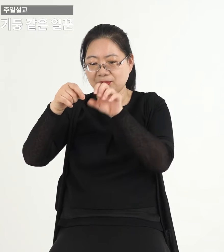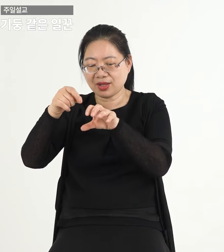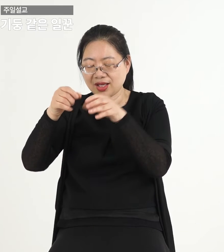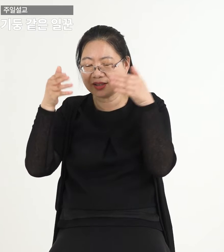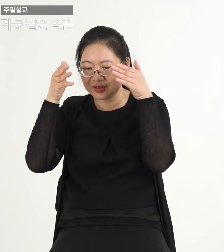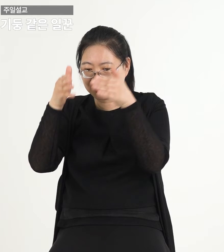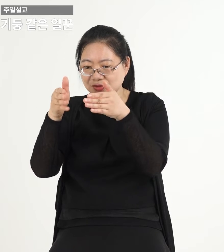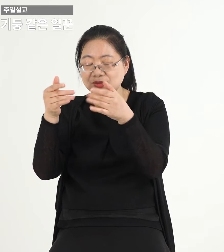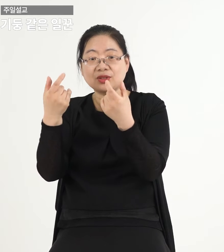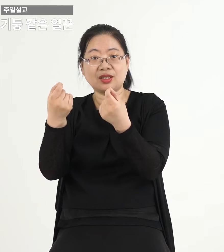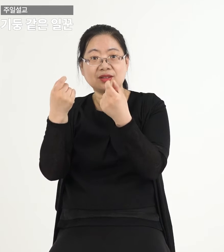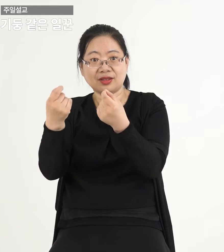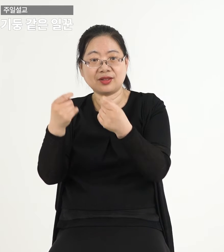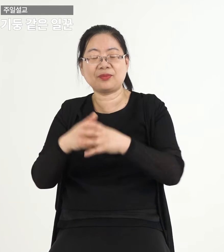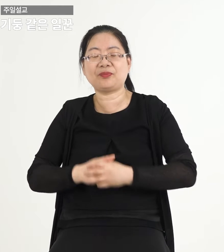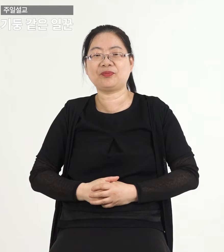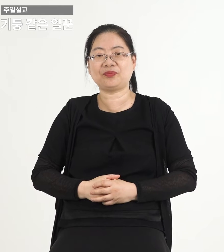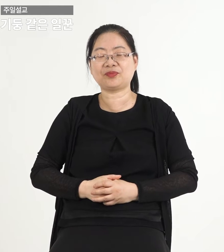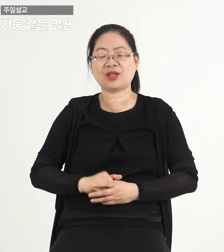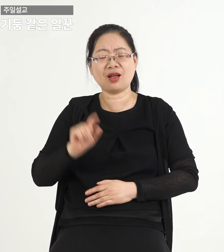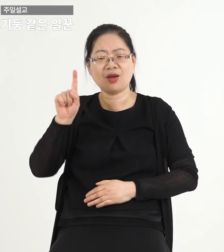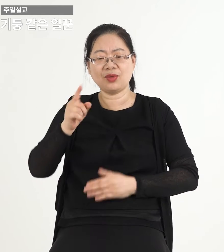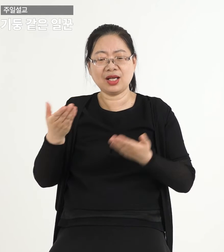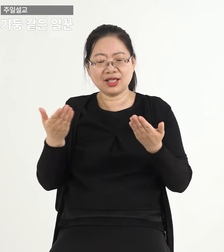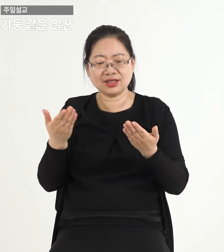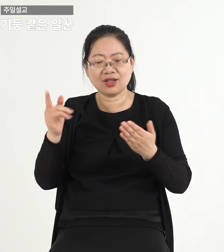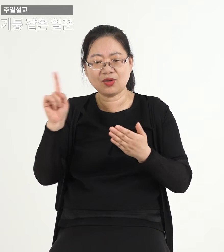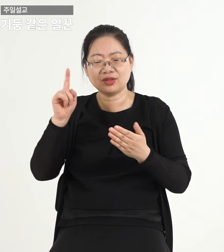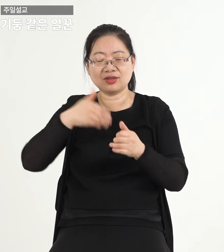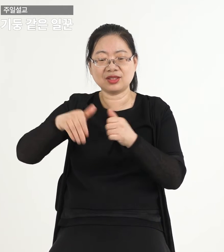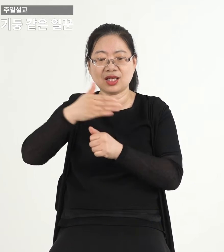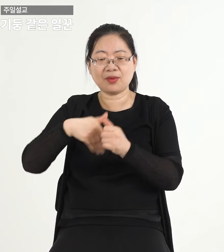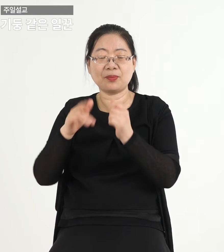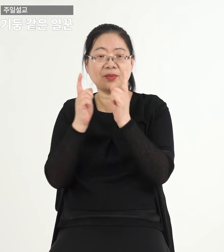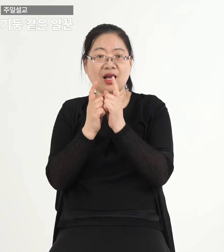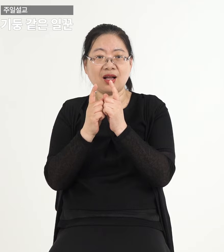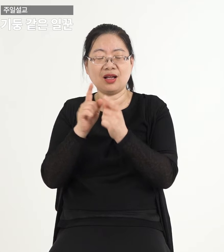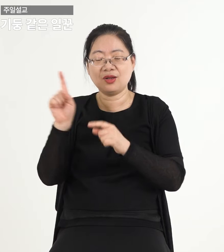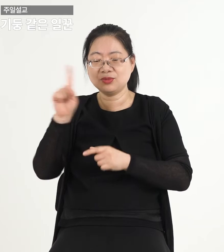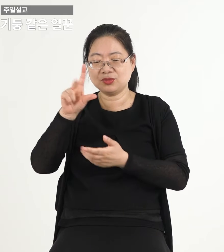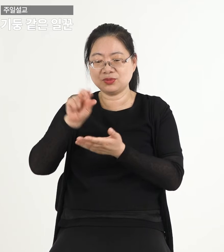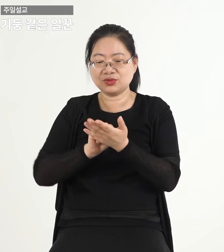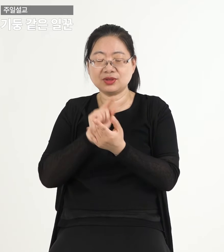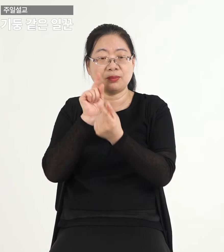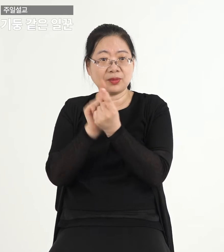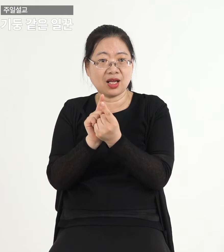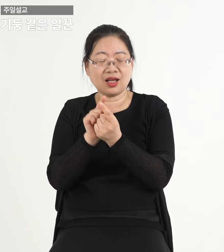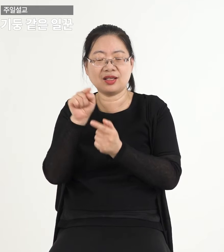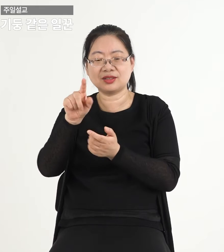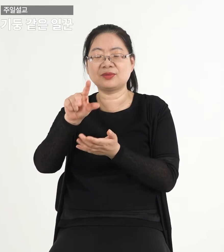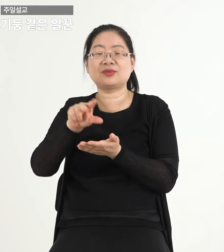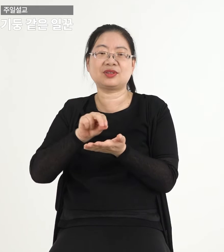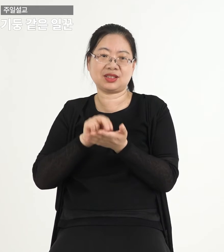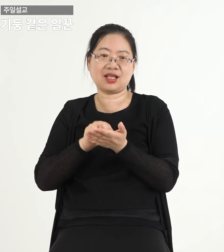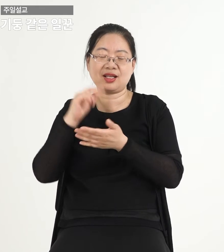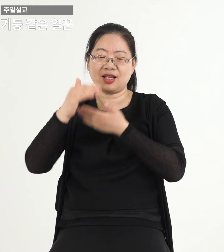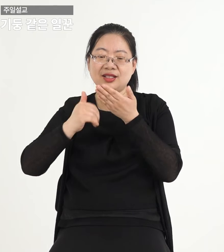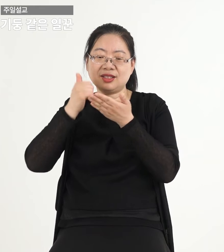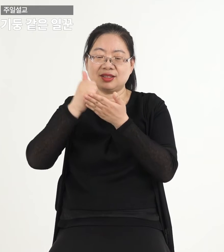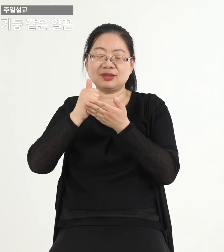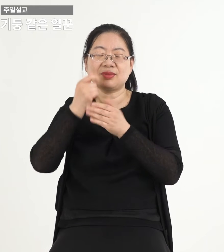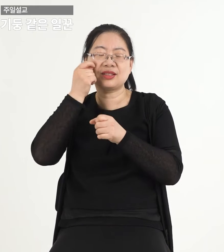올인하는 싸움입니다. 무슨 일이든 어떤 형편이든 무슨 문제이든 그 문제를